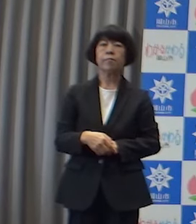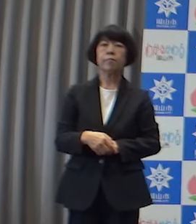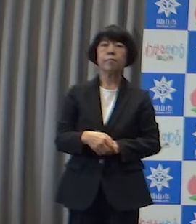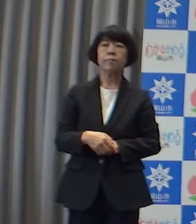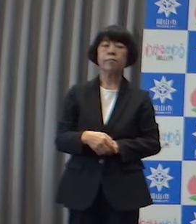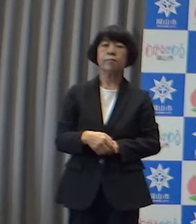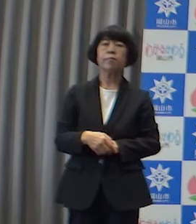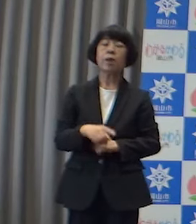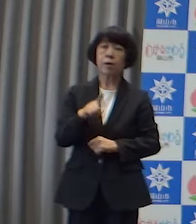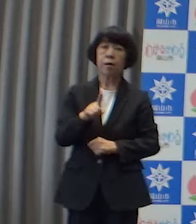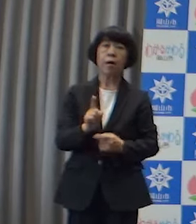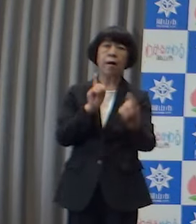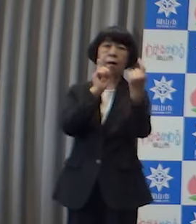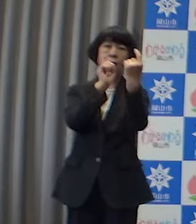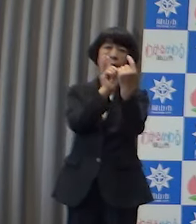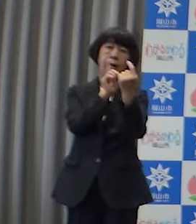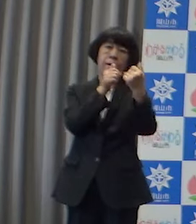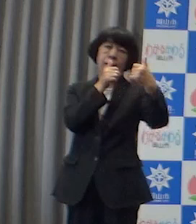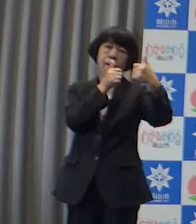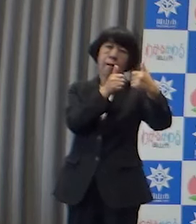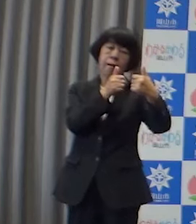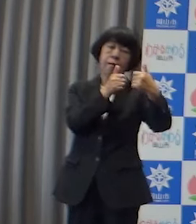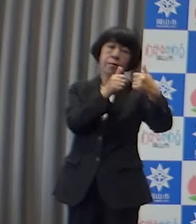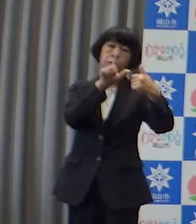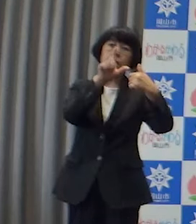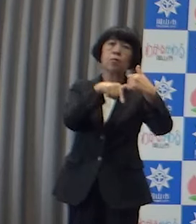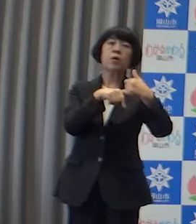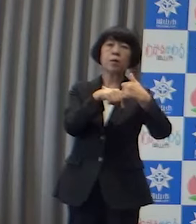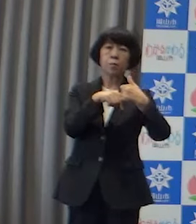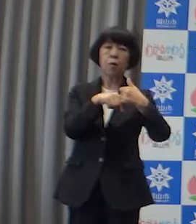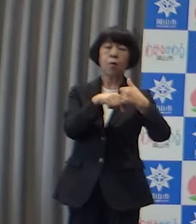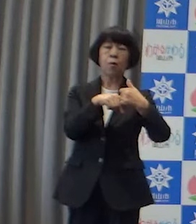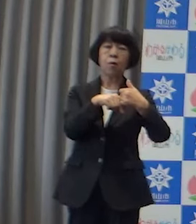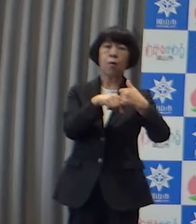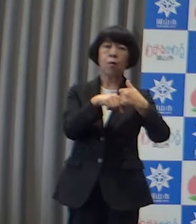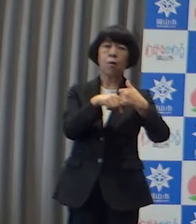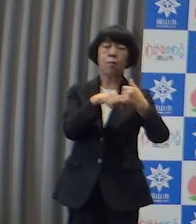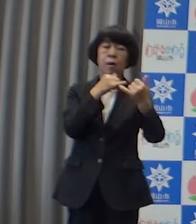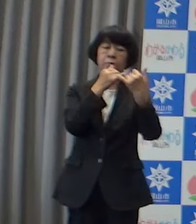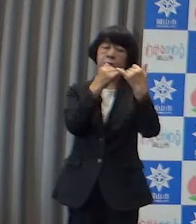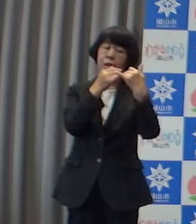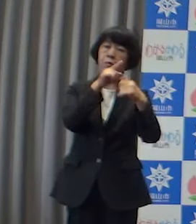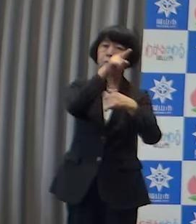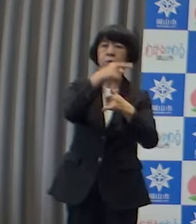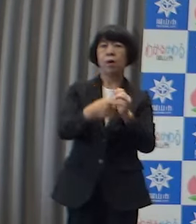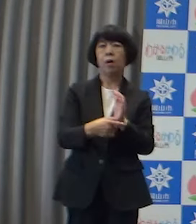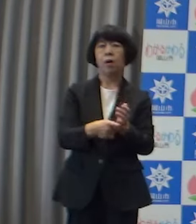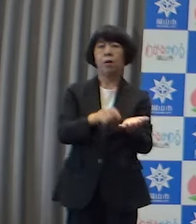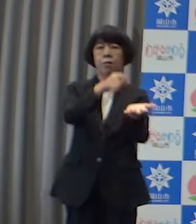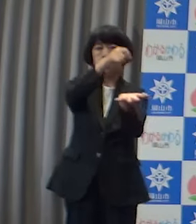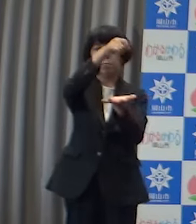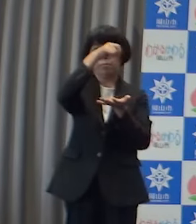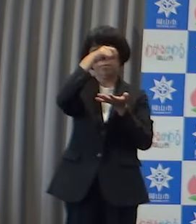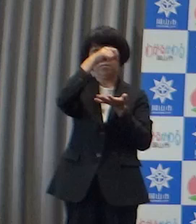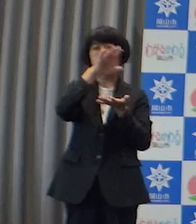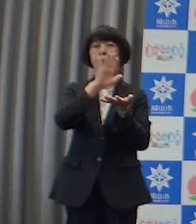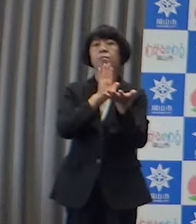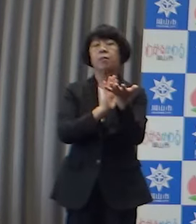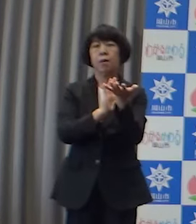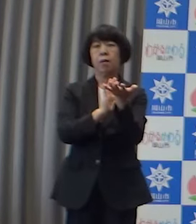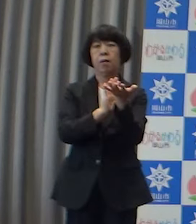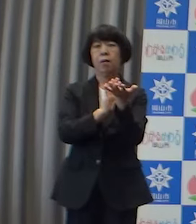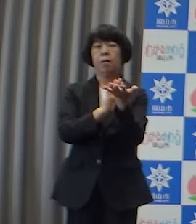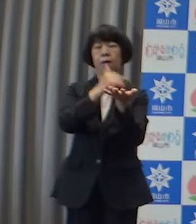対談の中でもそういう、知事からそういう話があったんで、私は一度も謝罪は